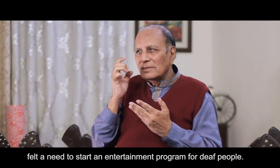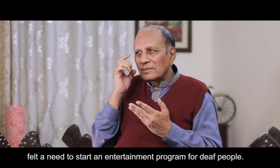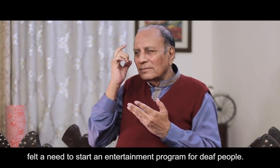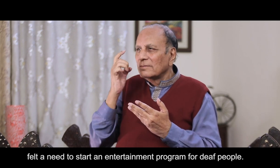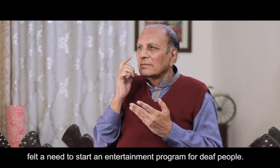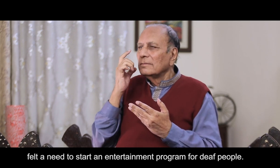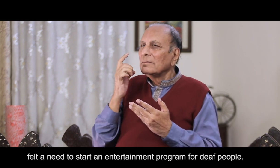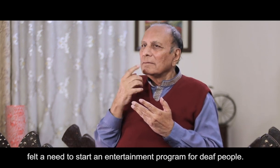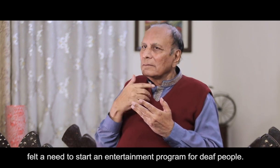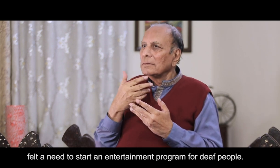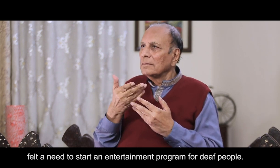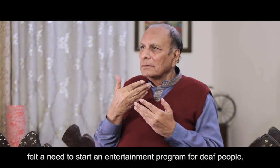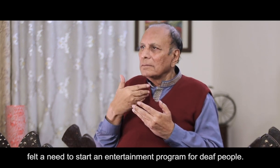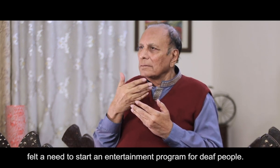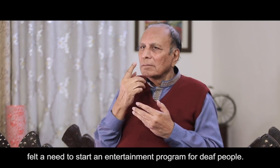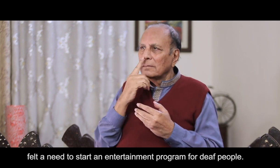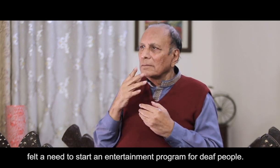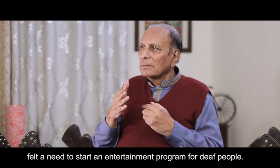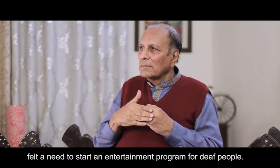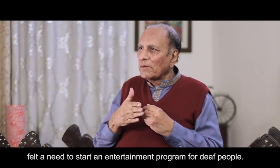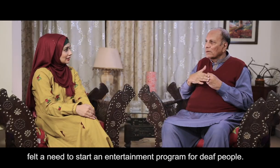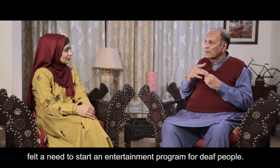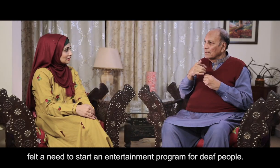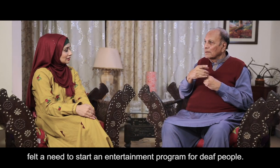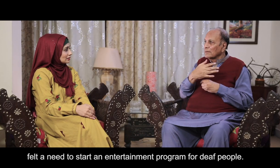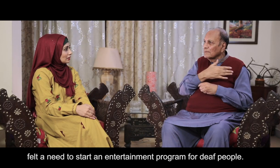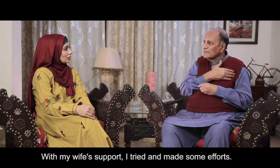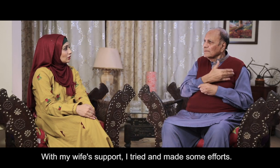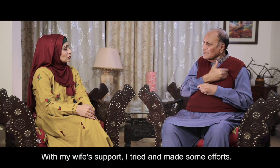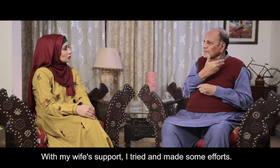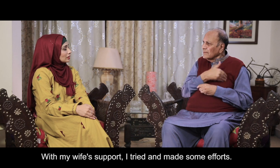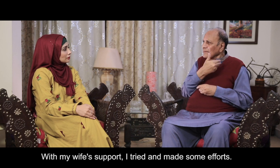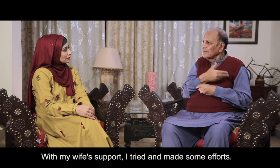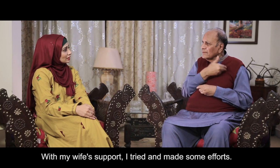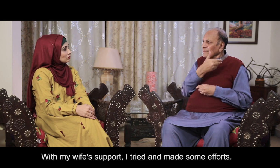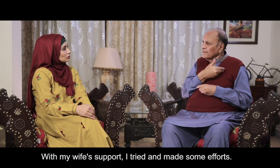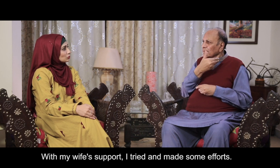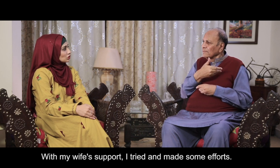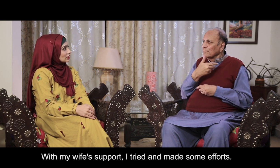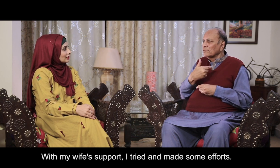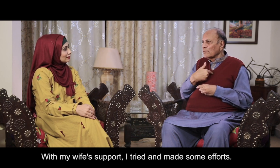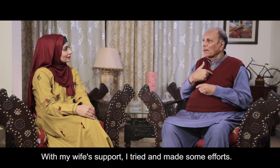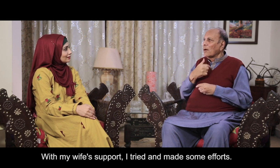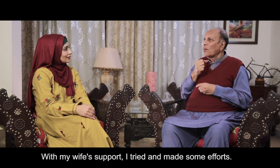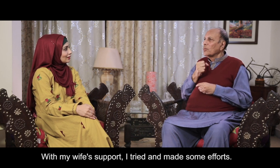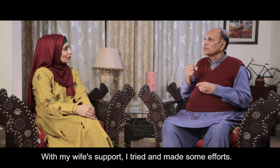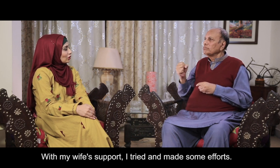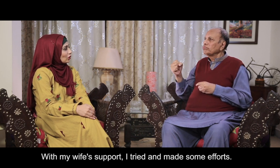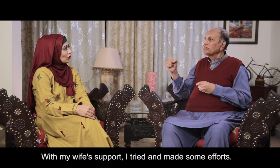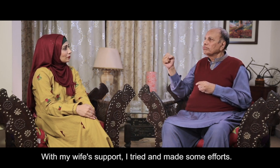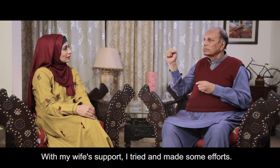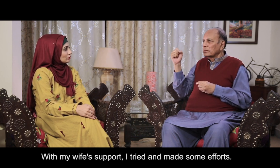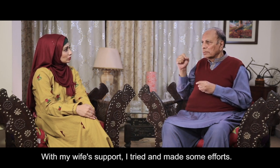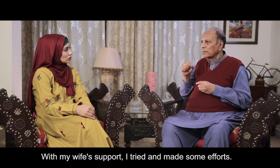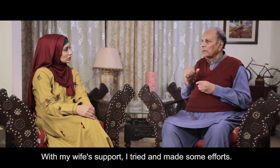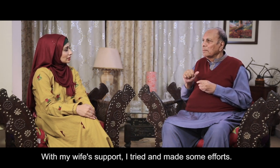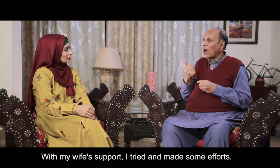स्टार्ट किया जाए और मुल्क के बारे में इनको बताया जाए। सो मेरी बीवी ने मुझे पुश किया और मैंने कोशिश की